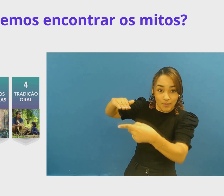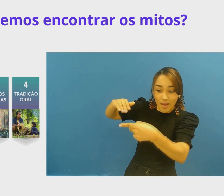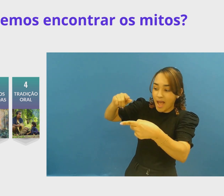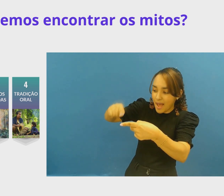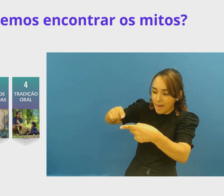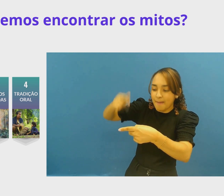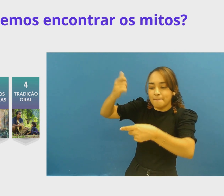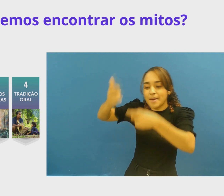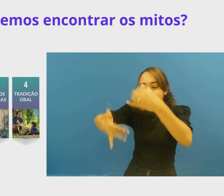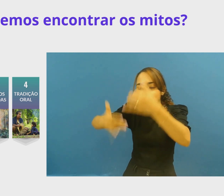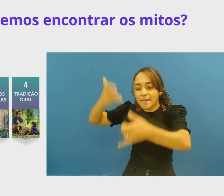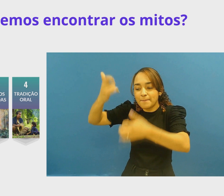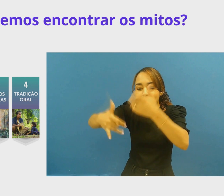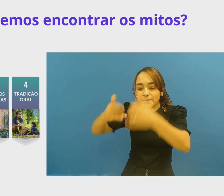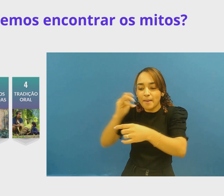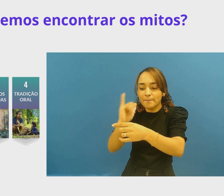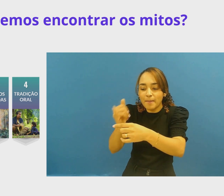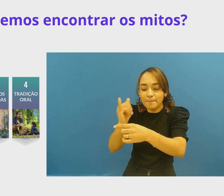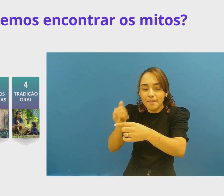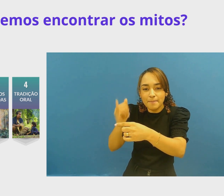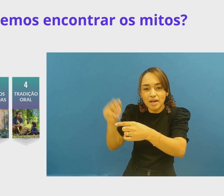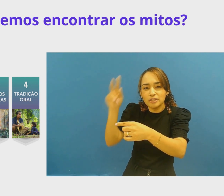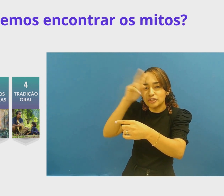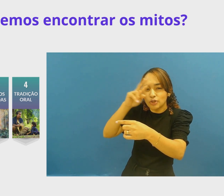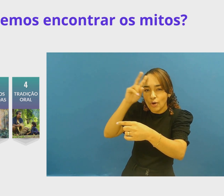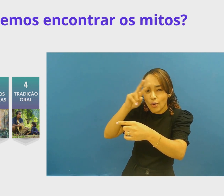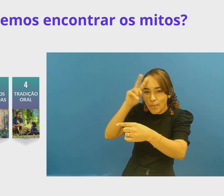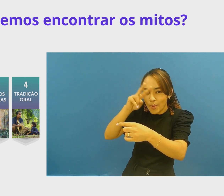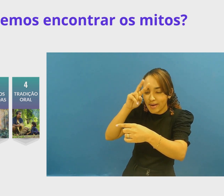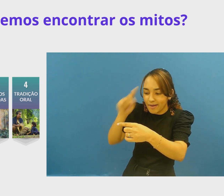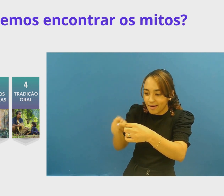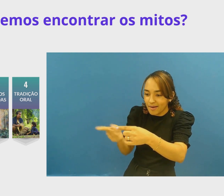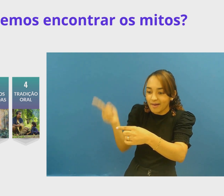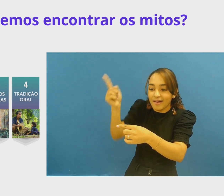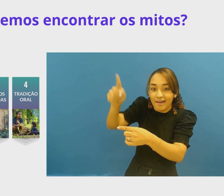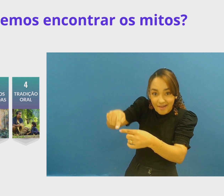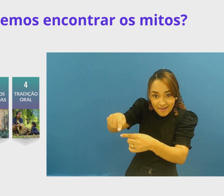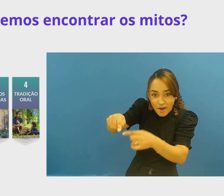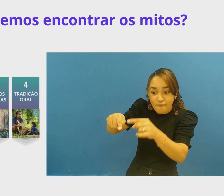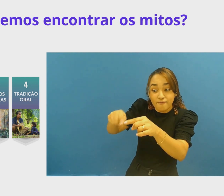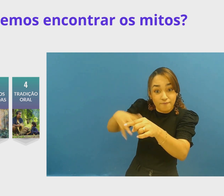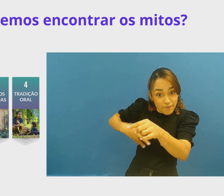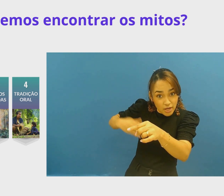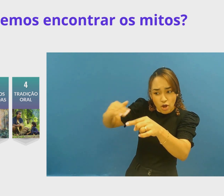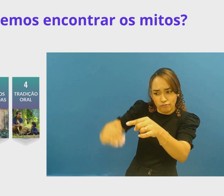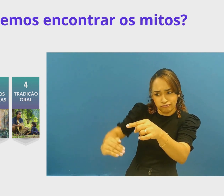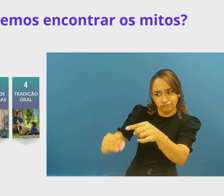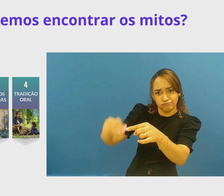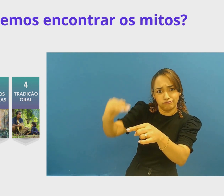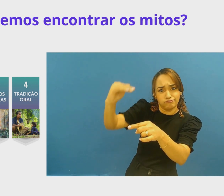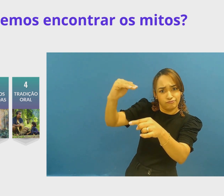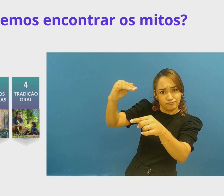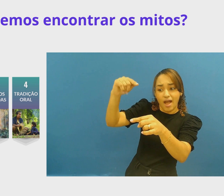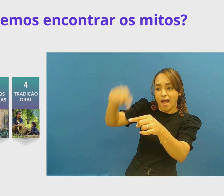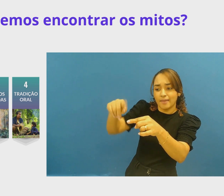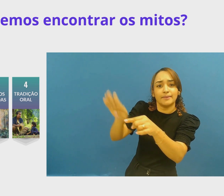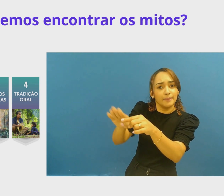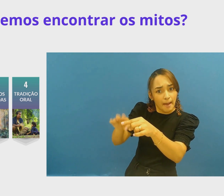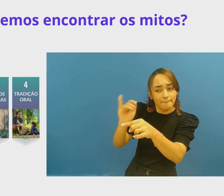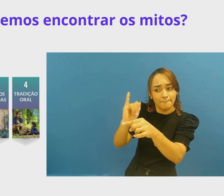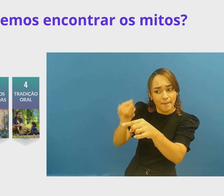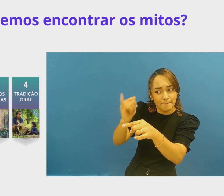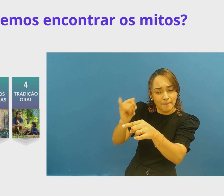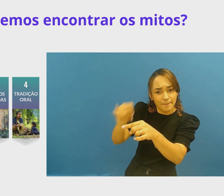que depois contam para os seus filhos a mesma história. Então, ela vai sendo recontada